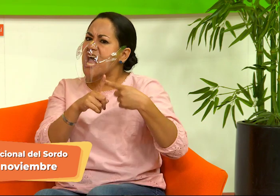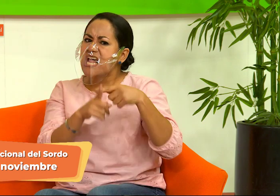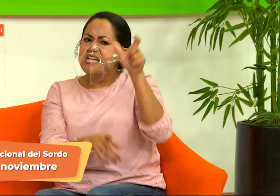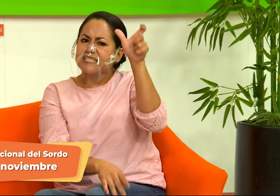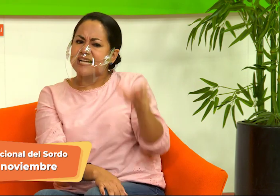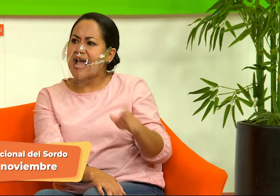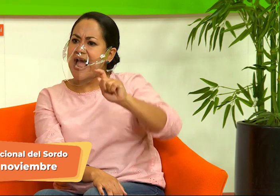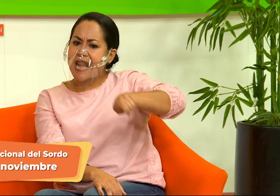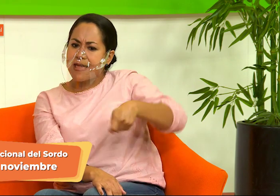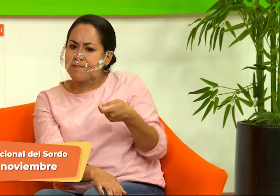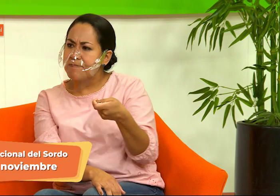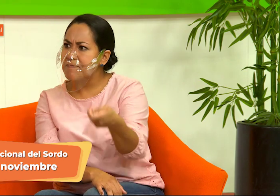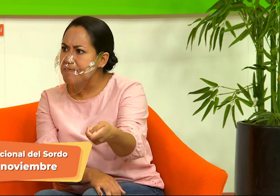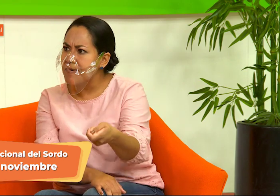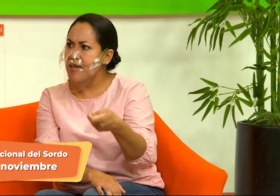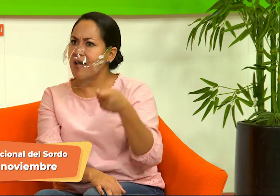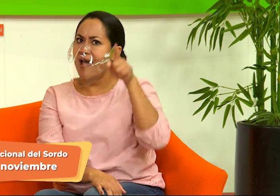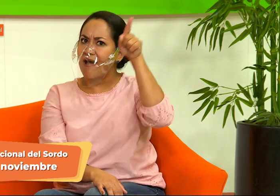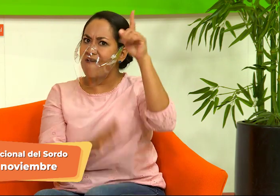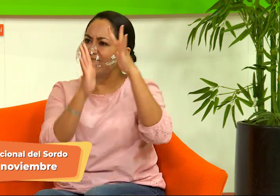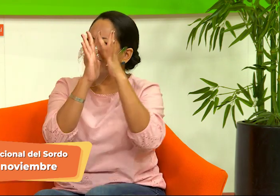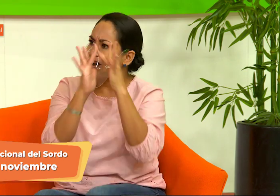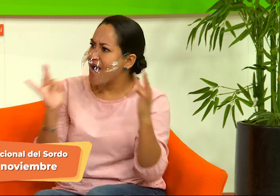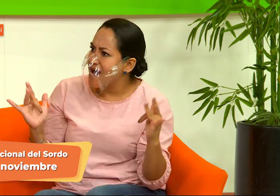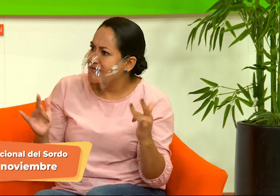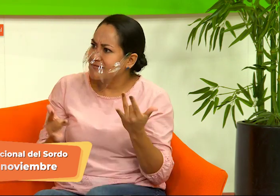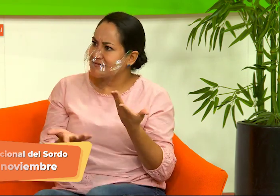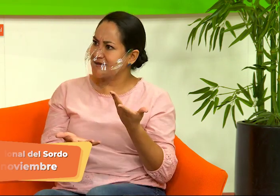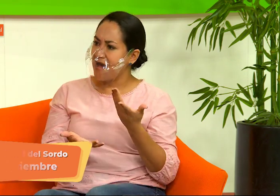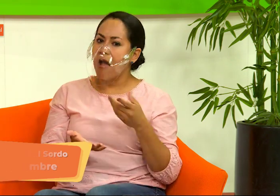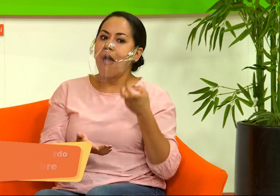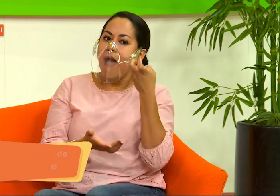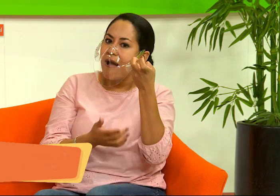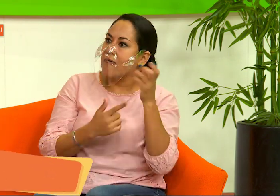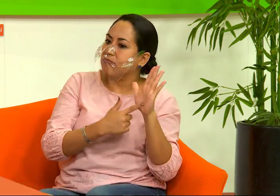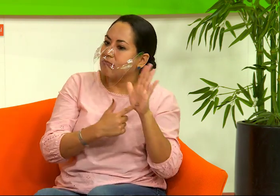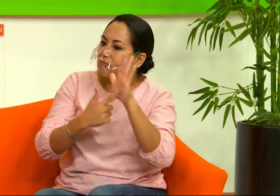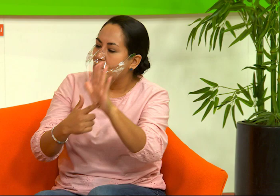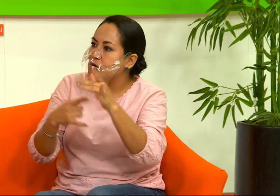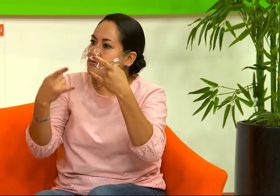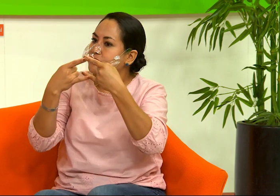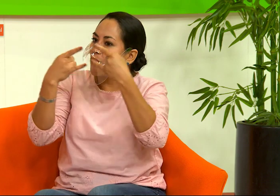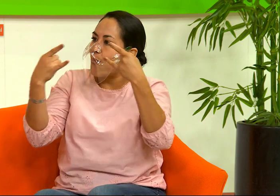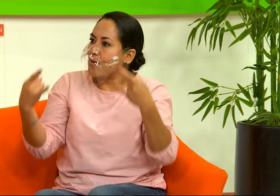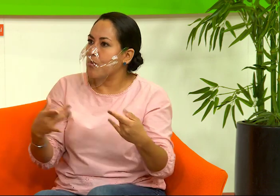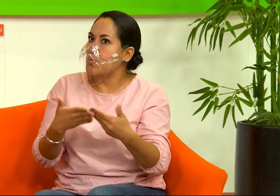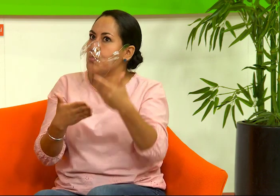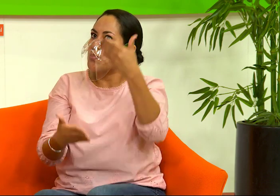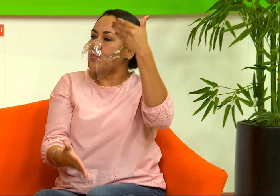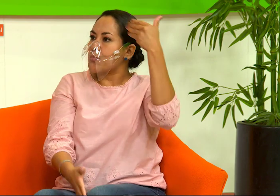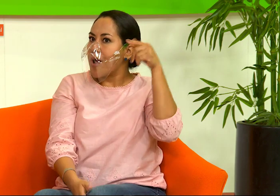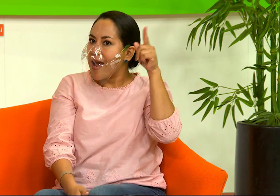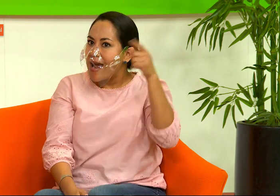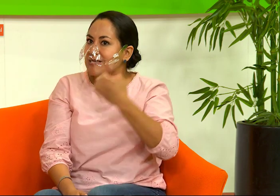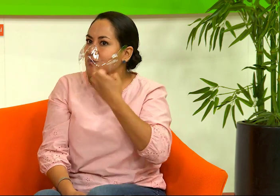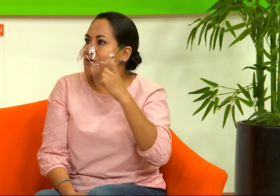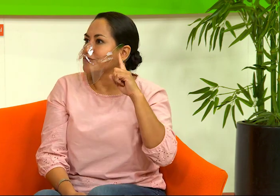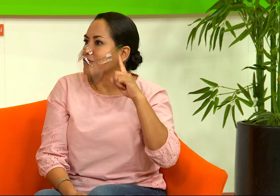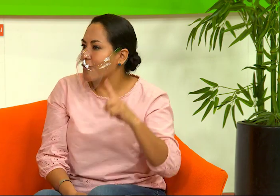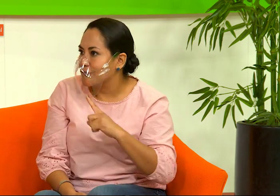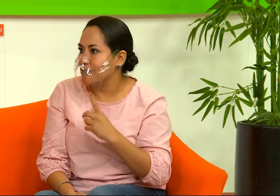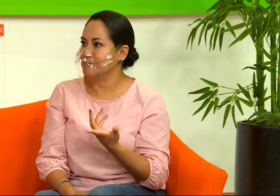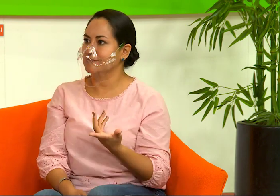efemérides internacionales. ¿Quién es el Abad Lepé, que es un personaje que tiene relación con los sordos con